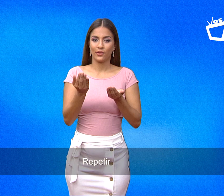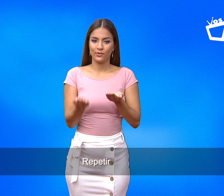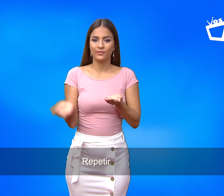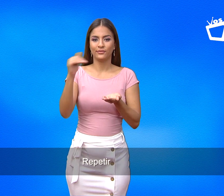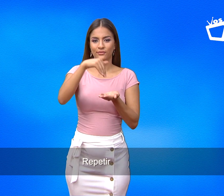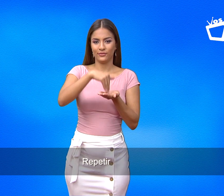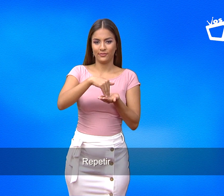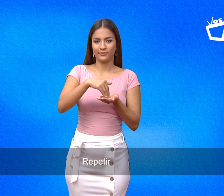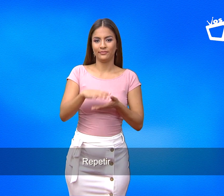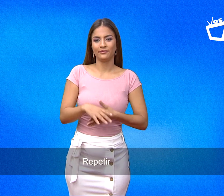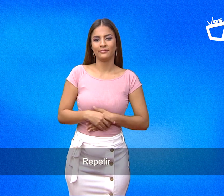repetir